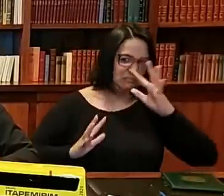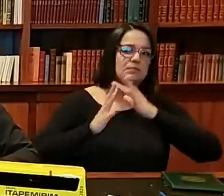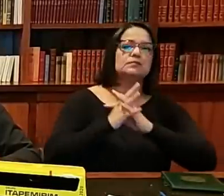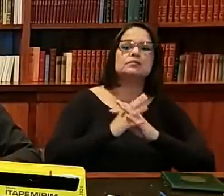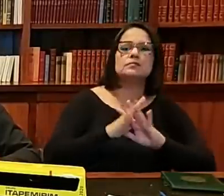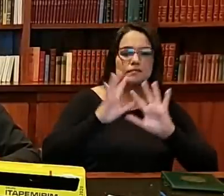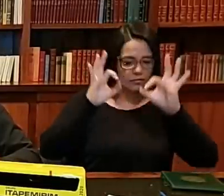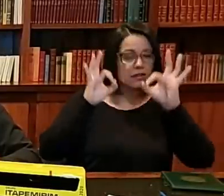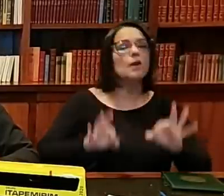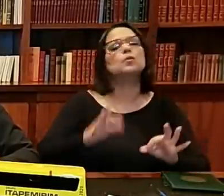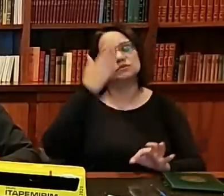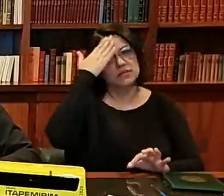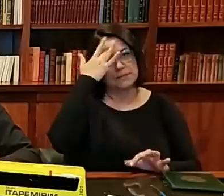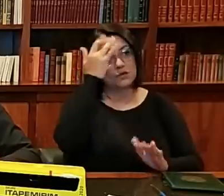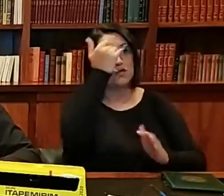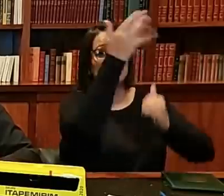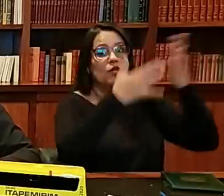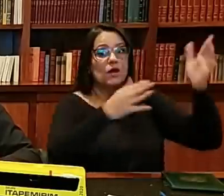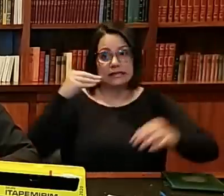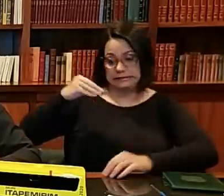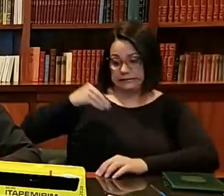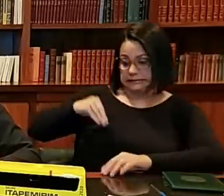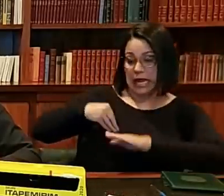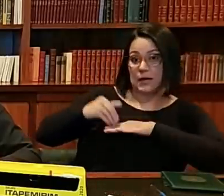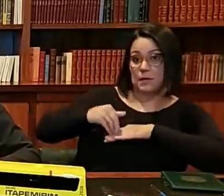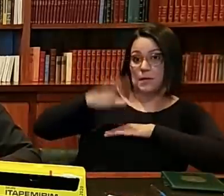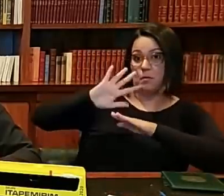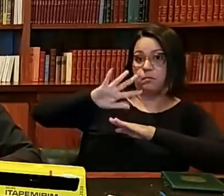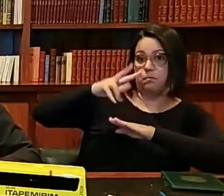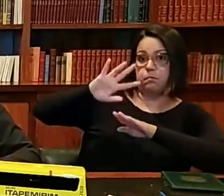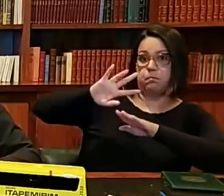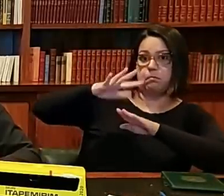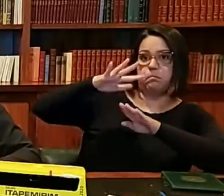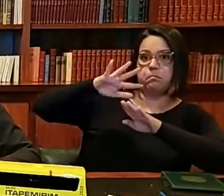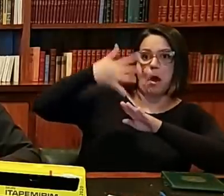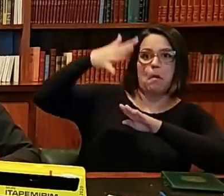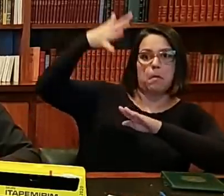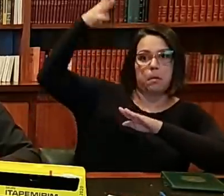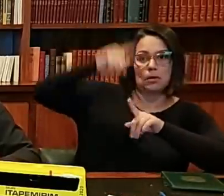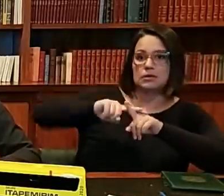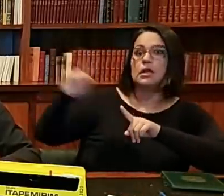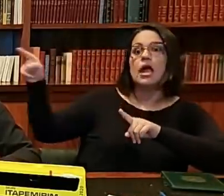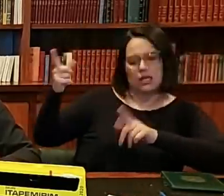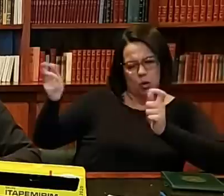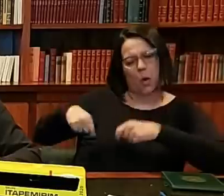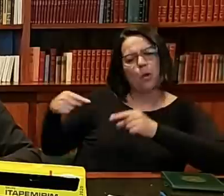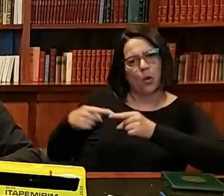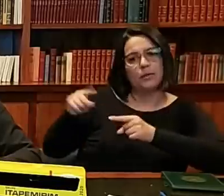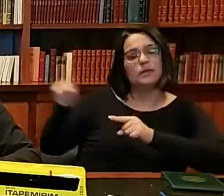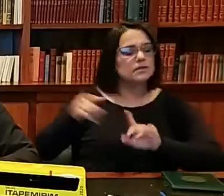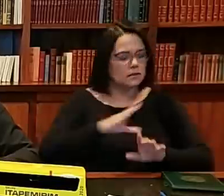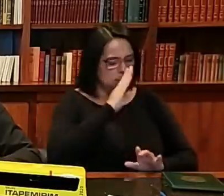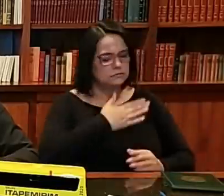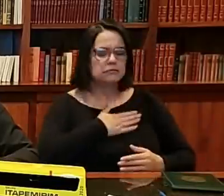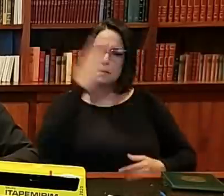dúvida que ele é assediado com salários astronômicos, que realmente faz jus à sua competência, e ele está por